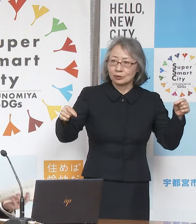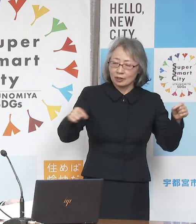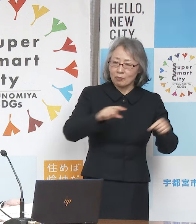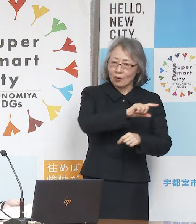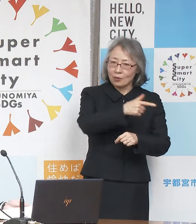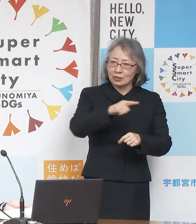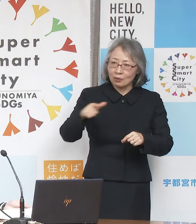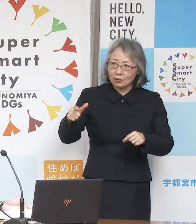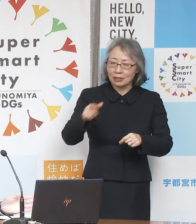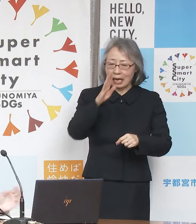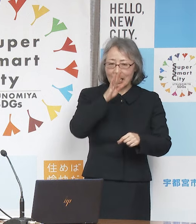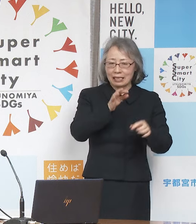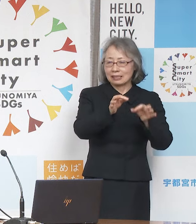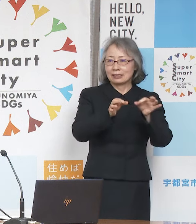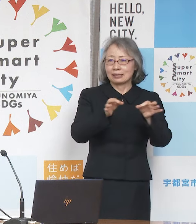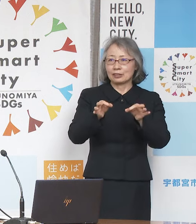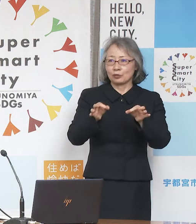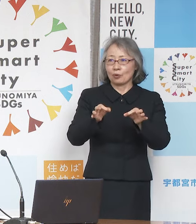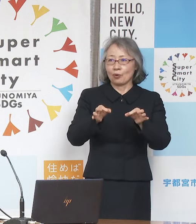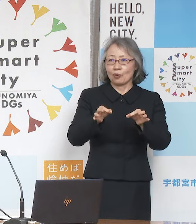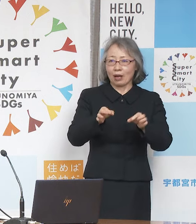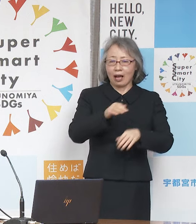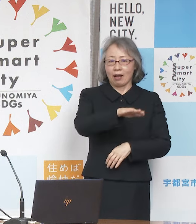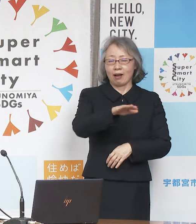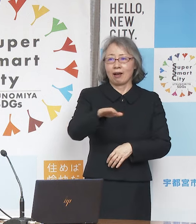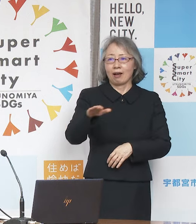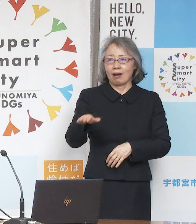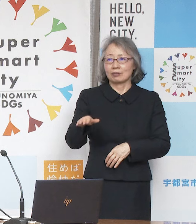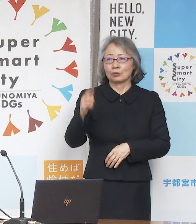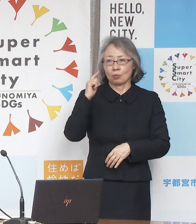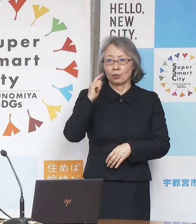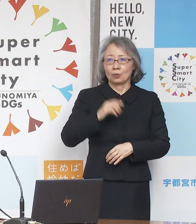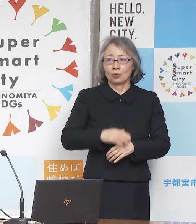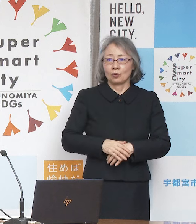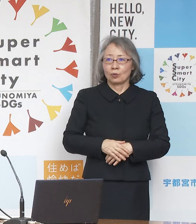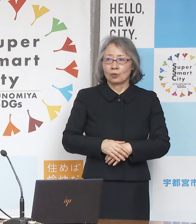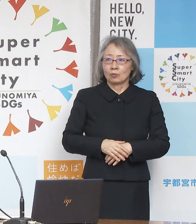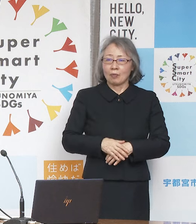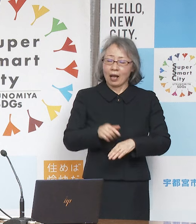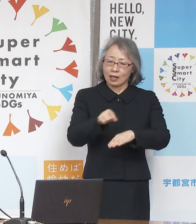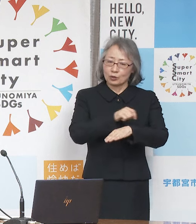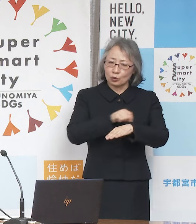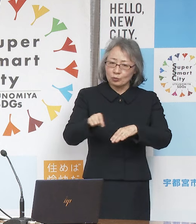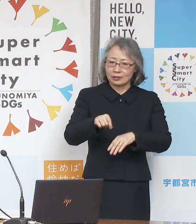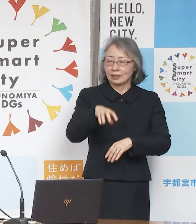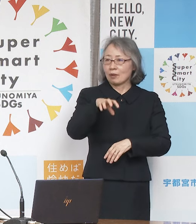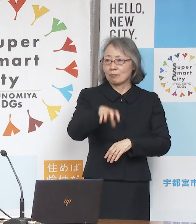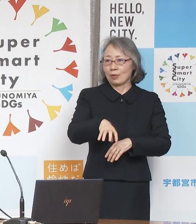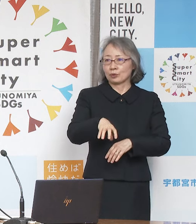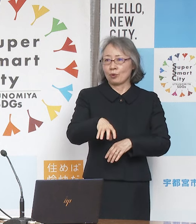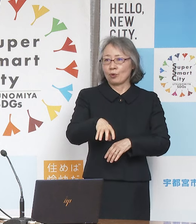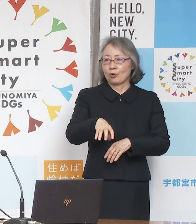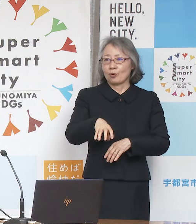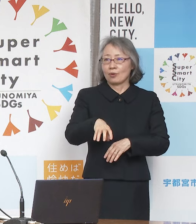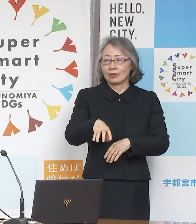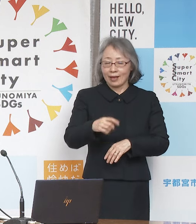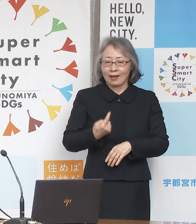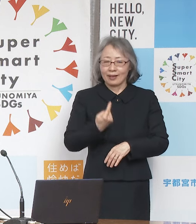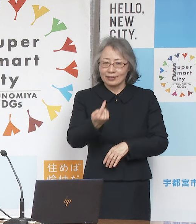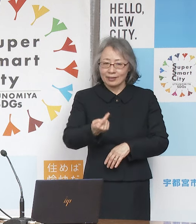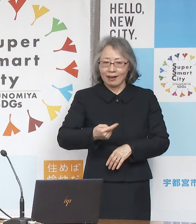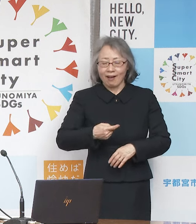市場と隣接するそういうエリアがあのあると思うんですが結構特別感のある場所であのこう行ったら